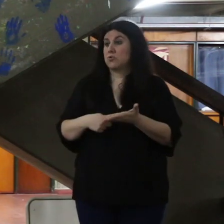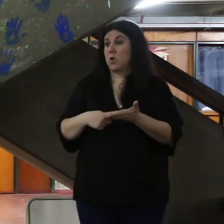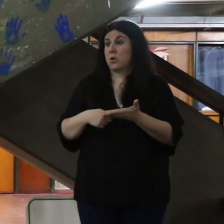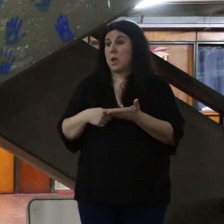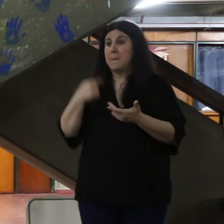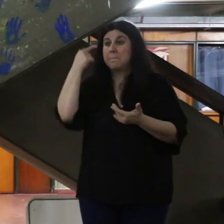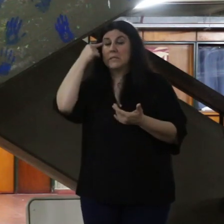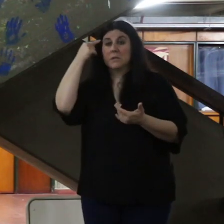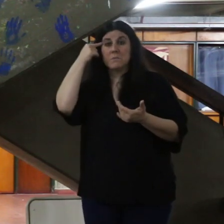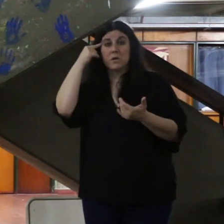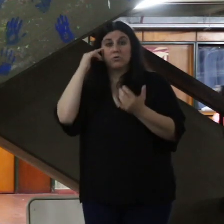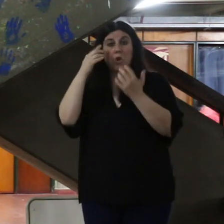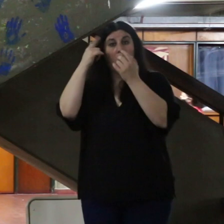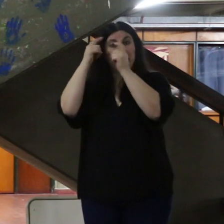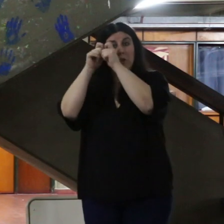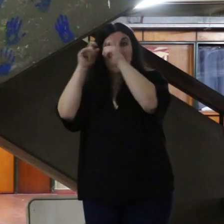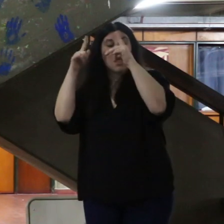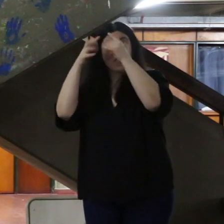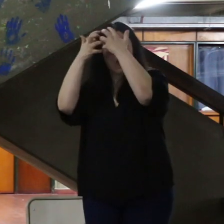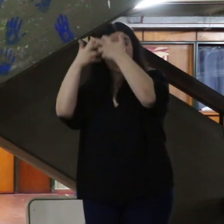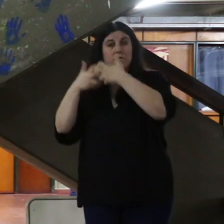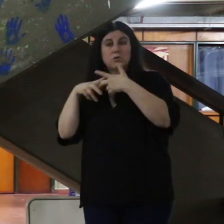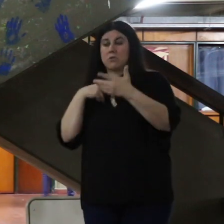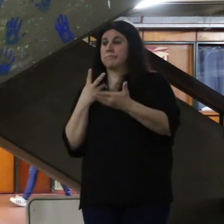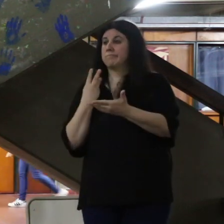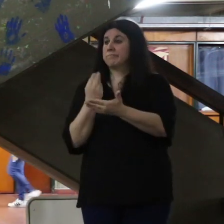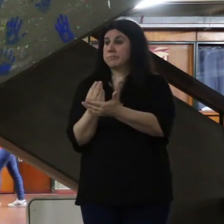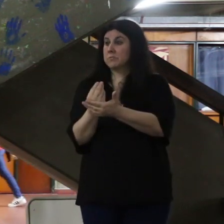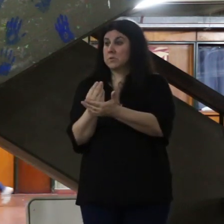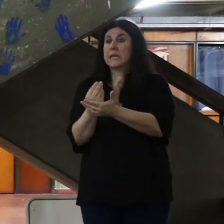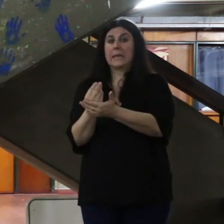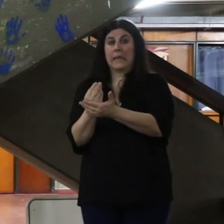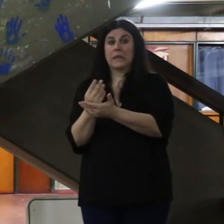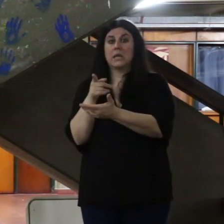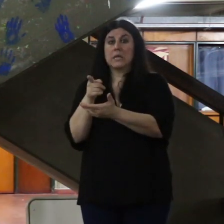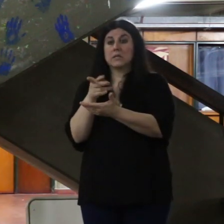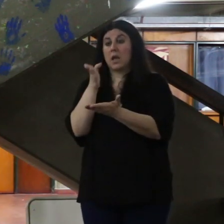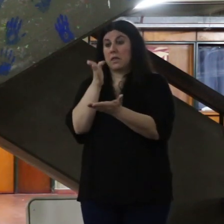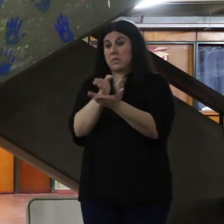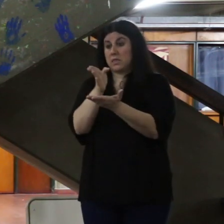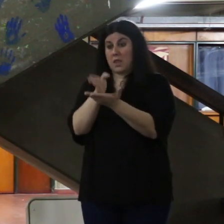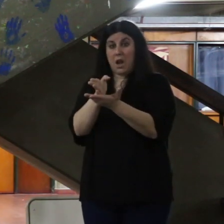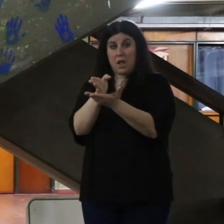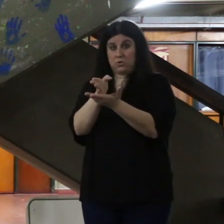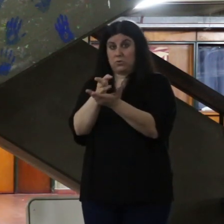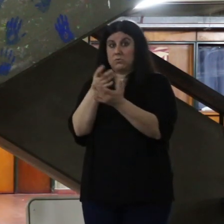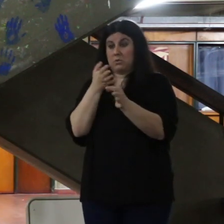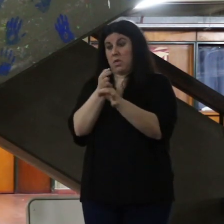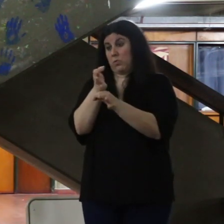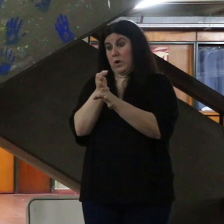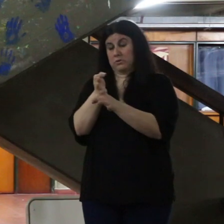tomar posición, por ejemplo, a favor del derecho a la educación. Y es tomar